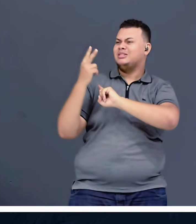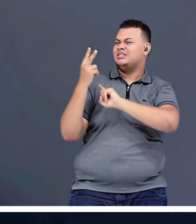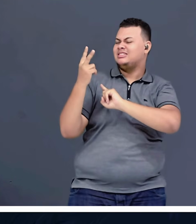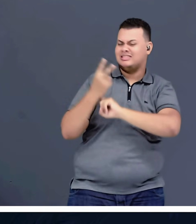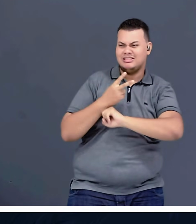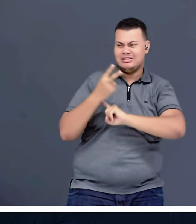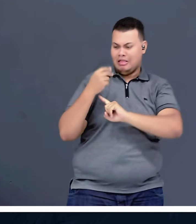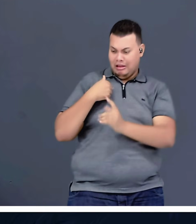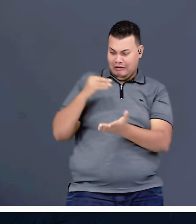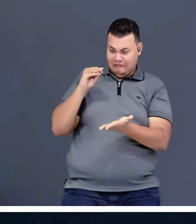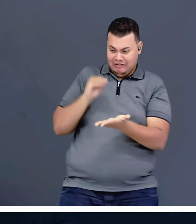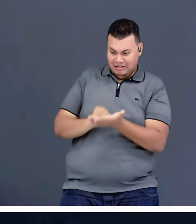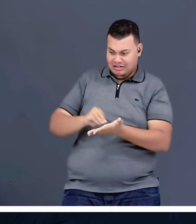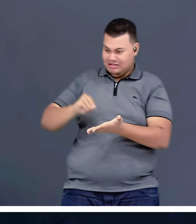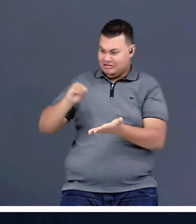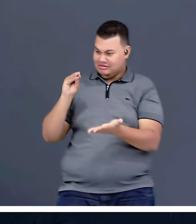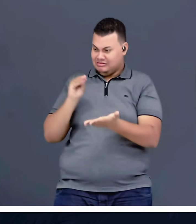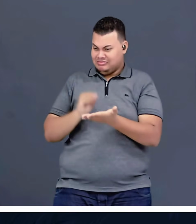Não vai deixar.